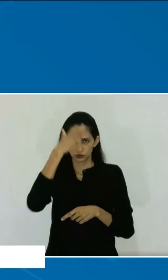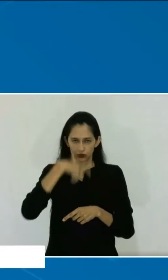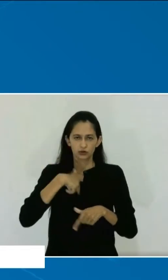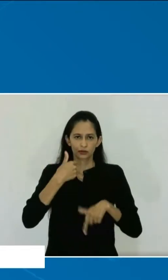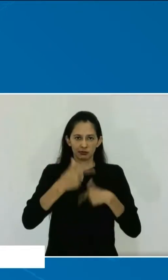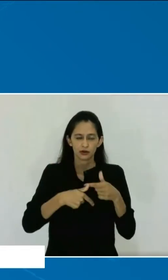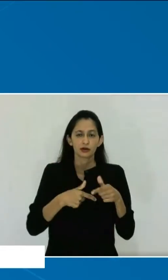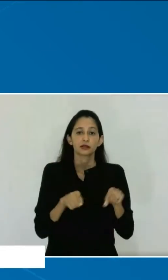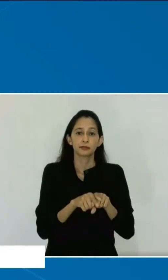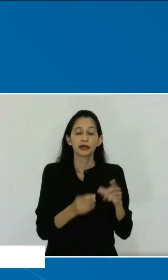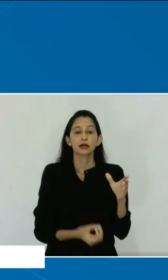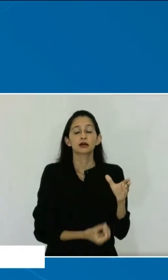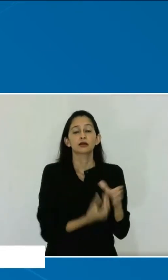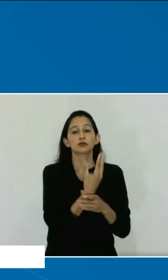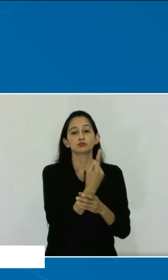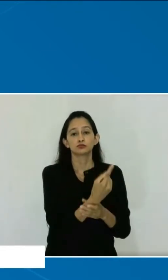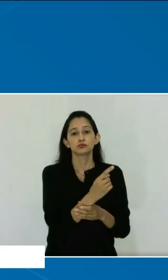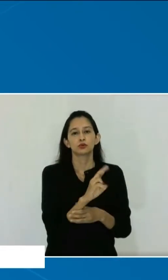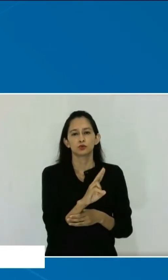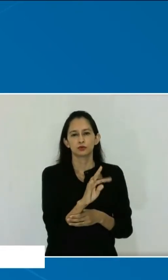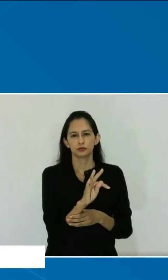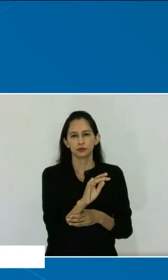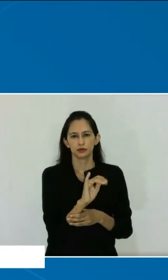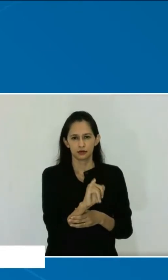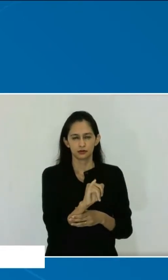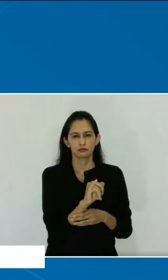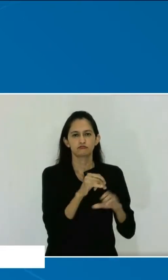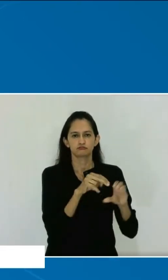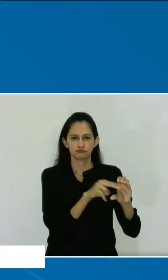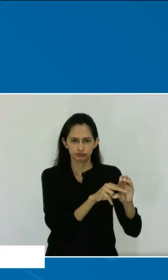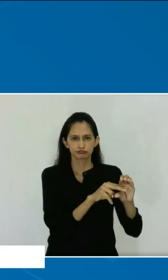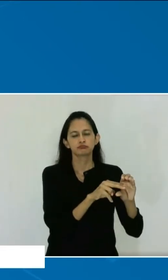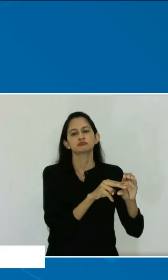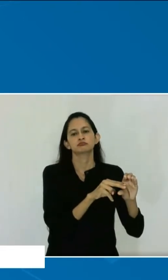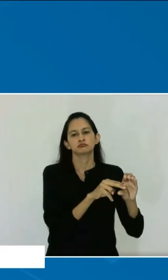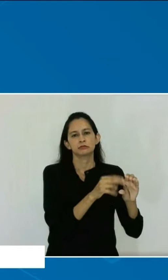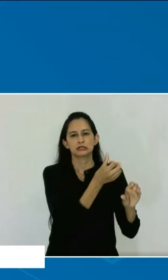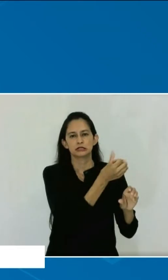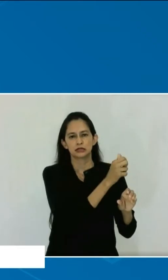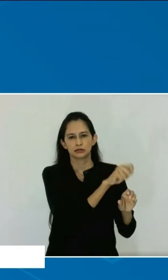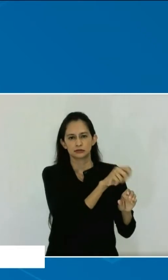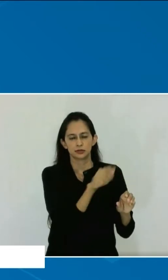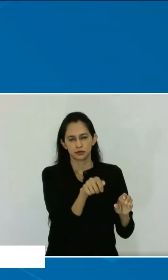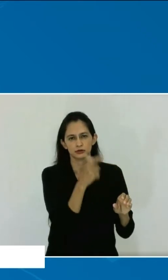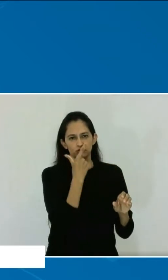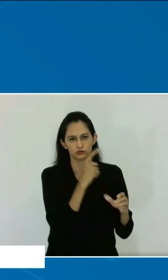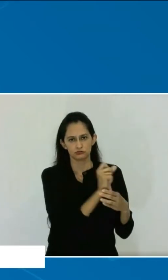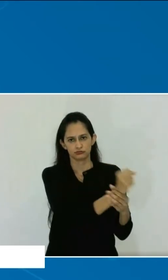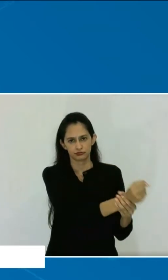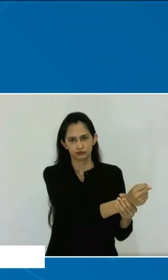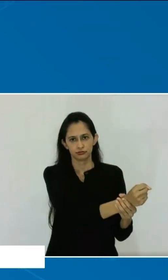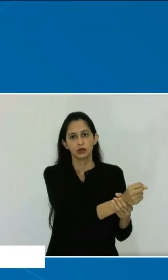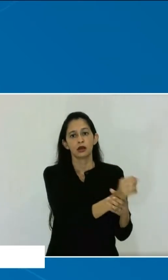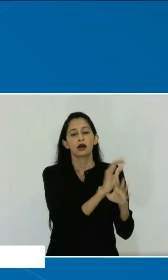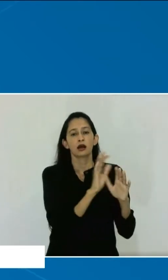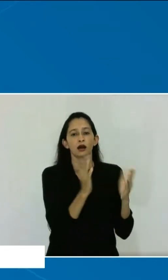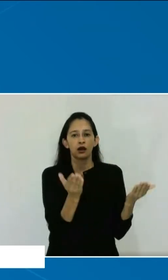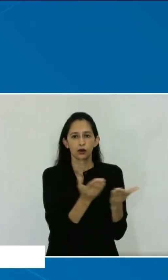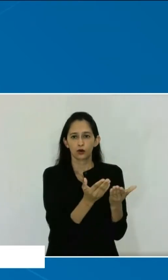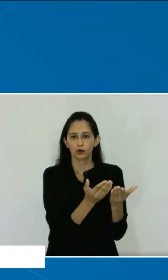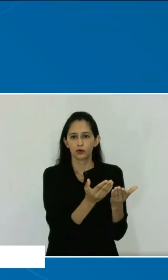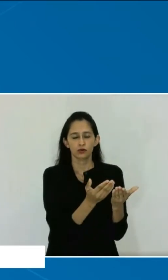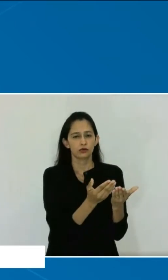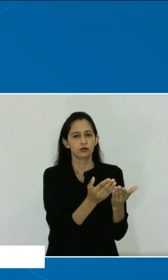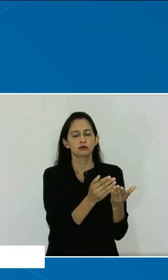que ficou funcionando por 6 meses lá. Agora a gente conseguiu, digamos assim, desativar uma